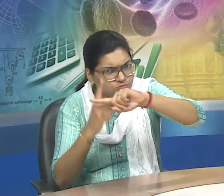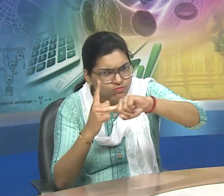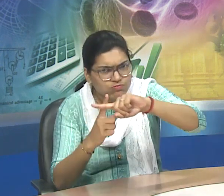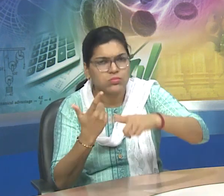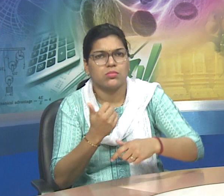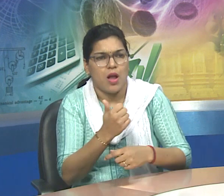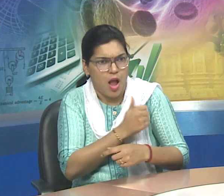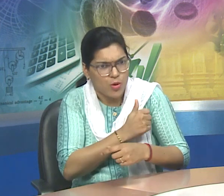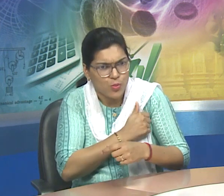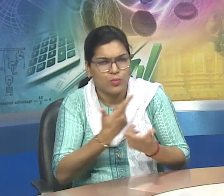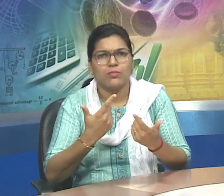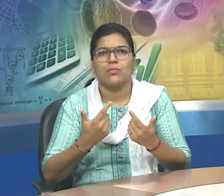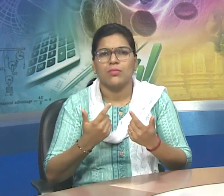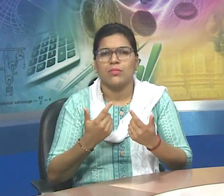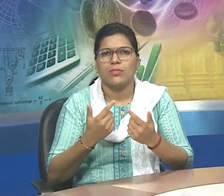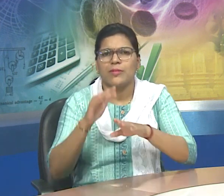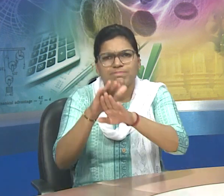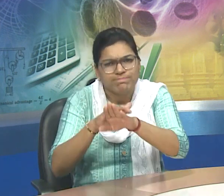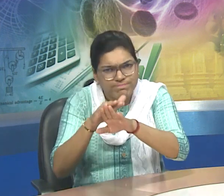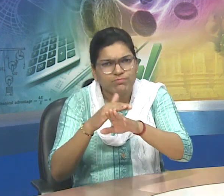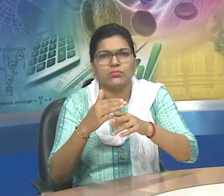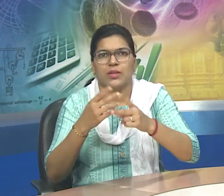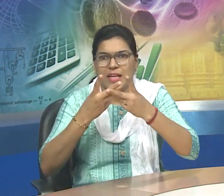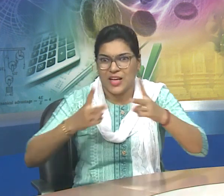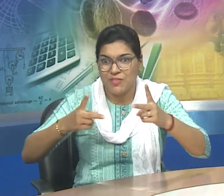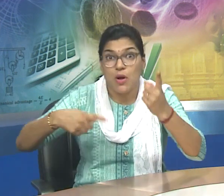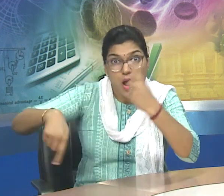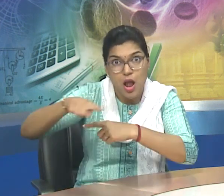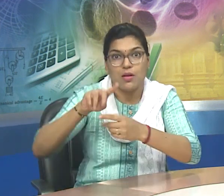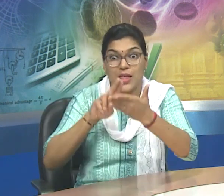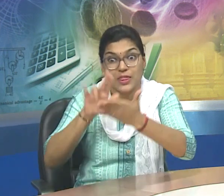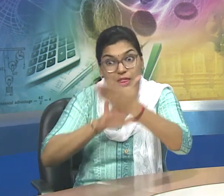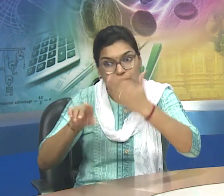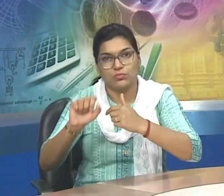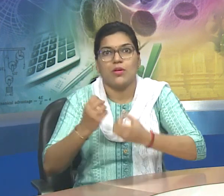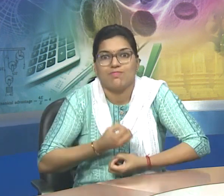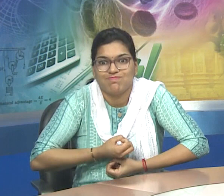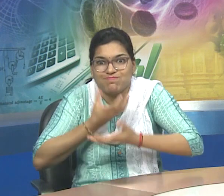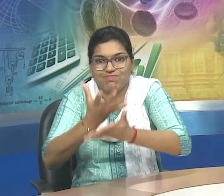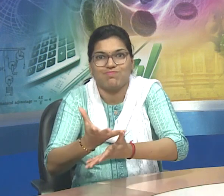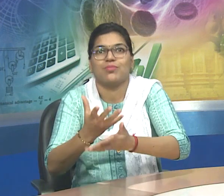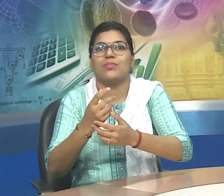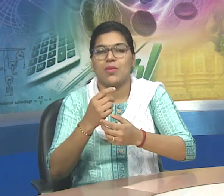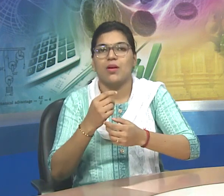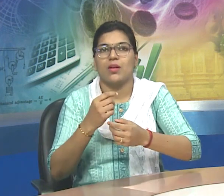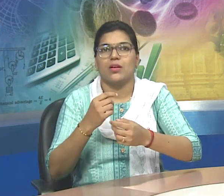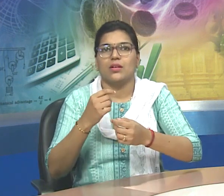और जो नेशन है अर्थात राष्ट्र, राष्ट्र में व्यक्ति आपस में सेंटिमेंट्स और इमोशंस से बंधे होते